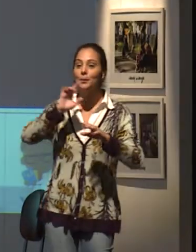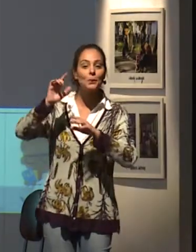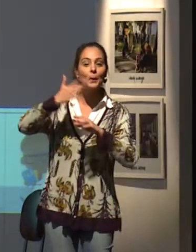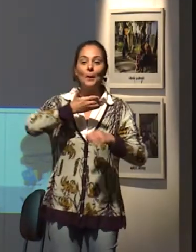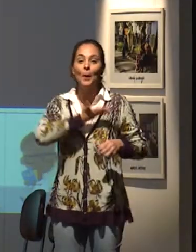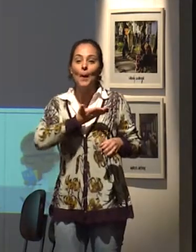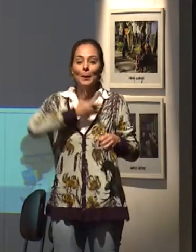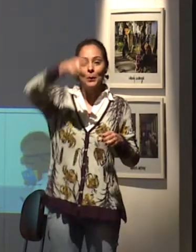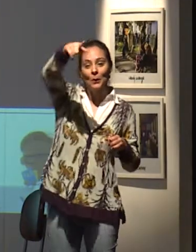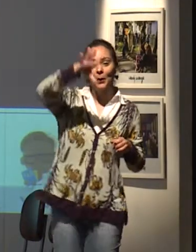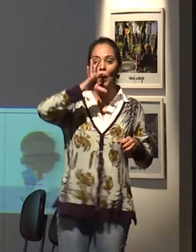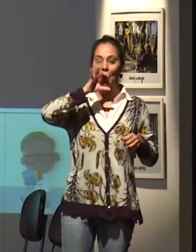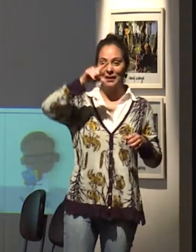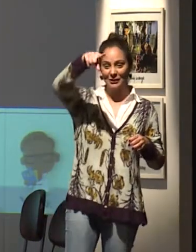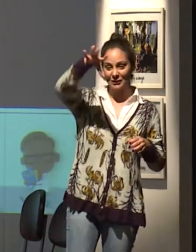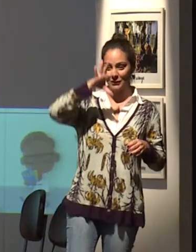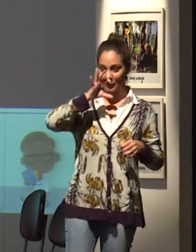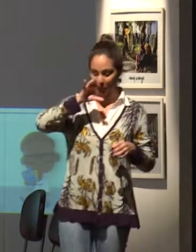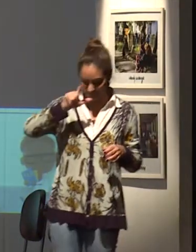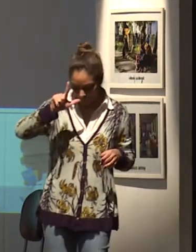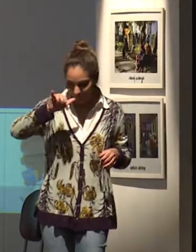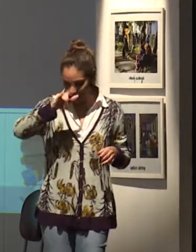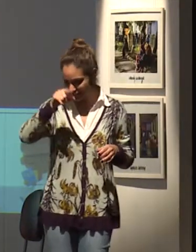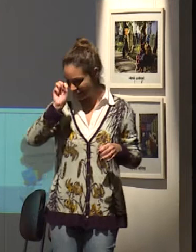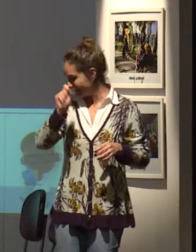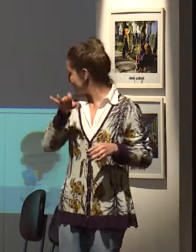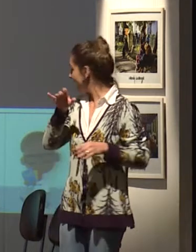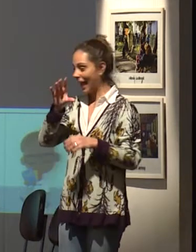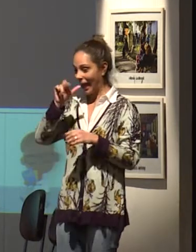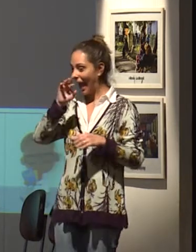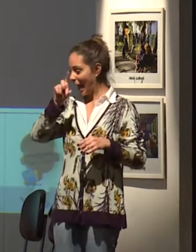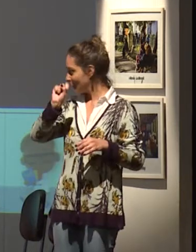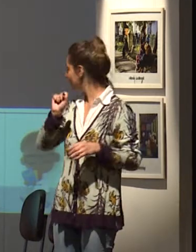Esse é bem rapidinho. O meu amigo está ali, o Luiz Carlos, perdão.